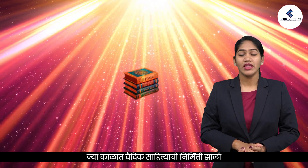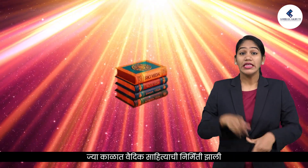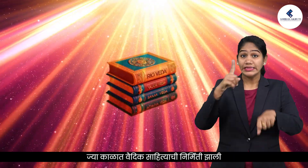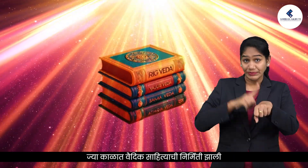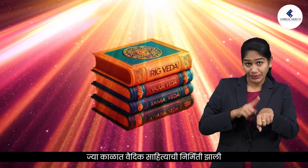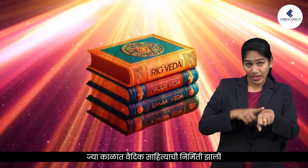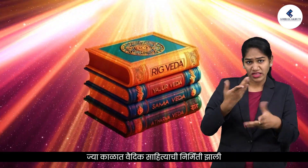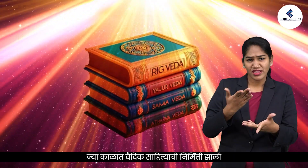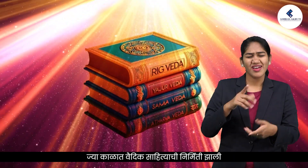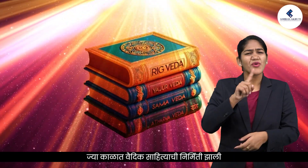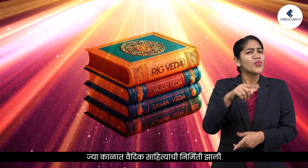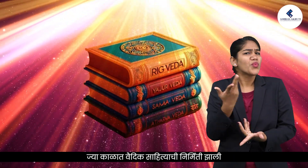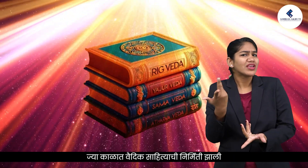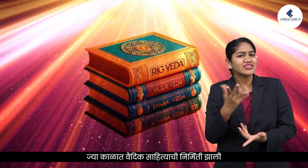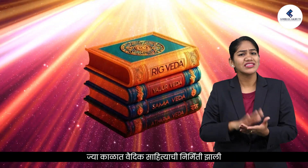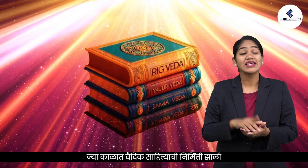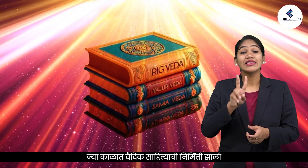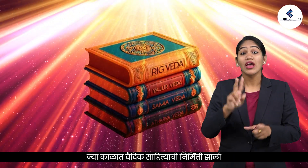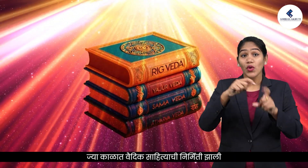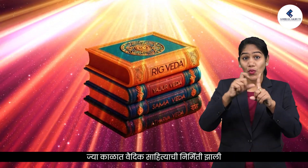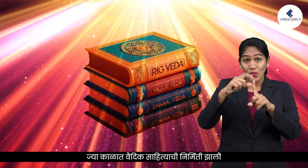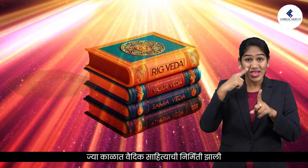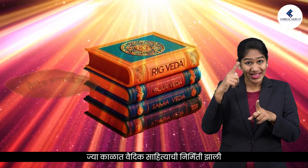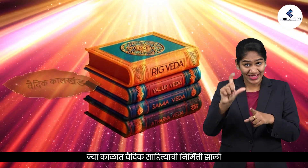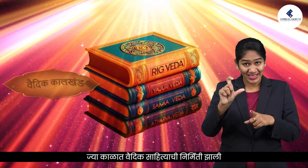ज्या काळात वैदिक साहित्यांची निर्मिती झाली